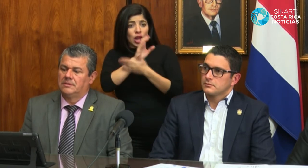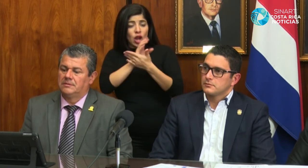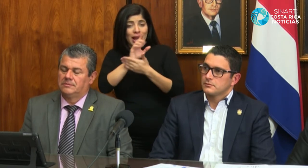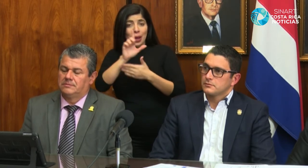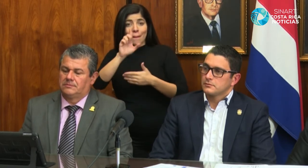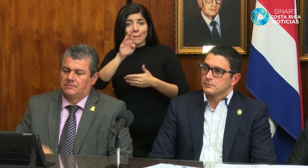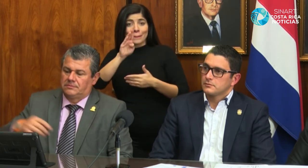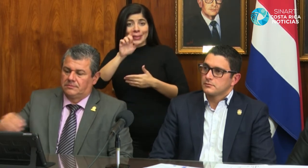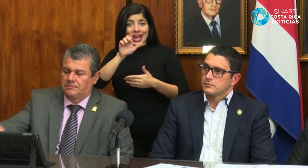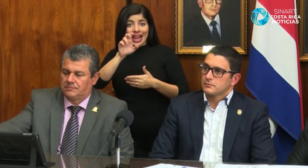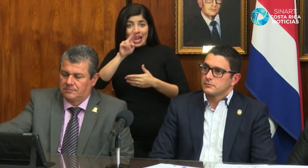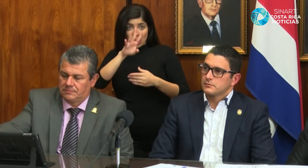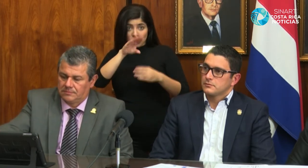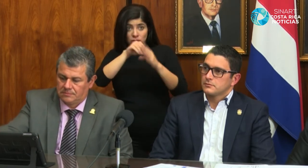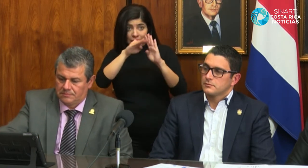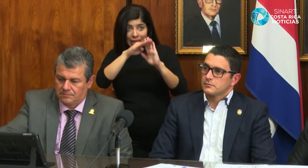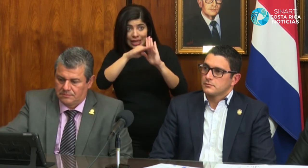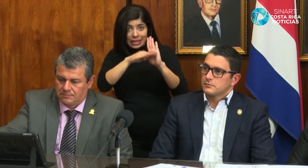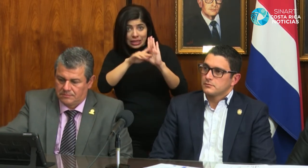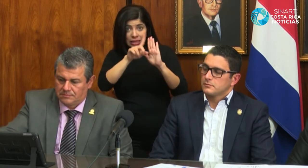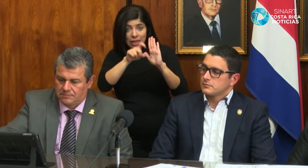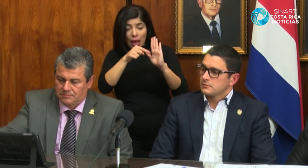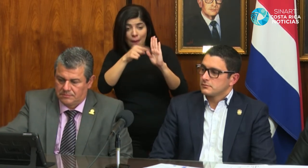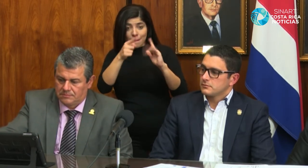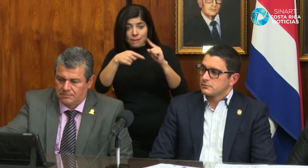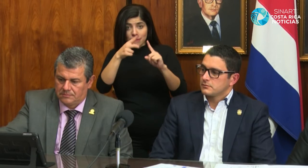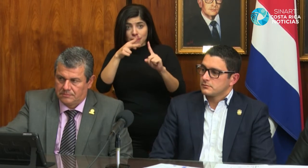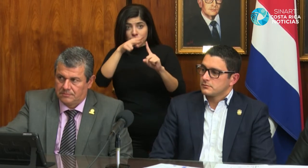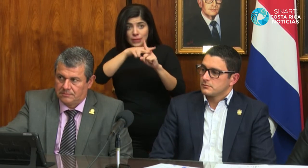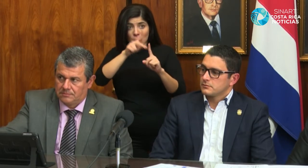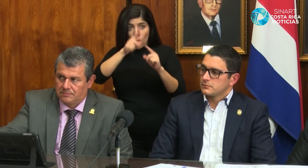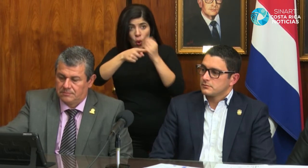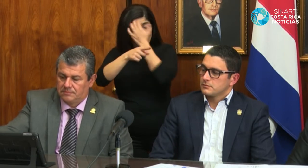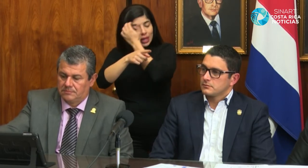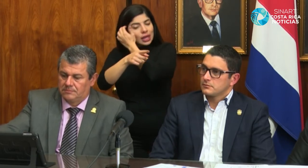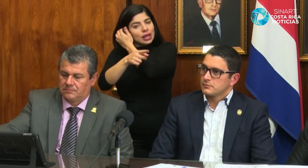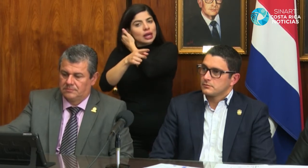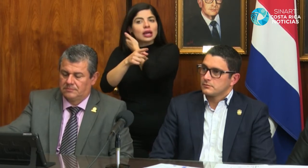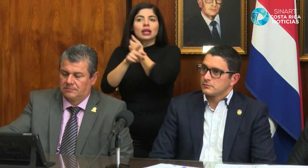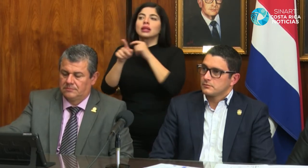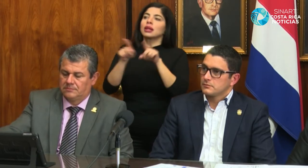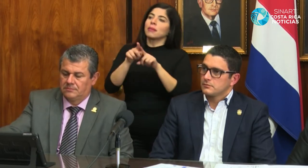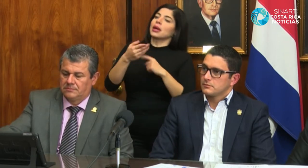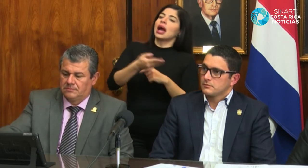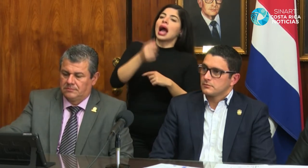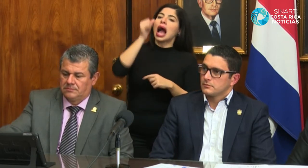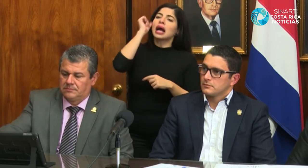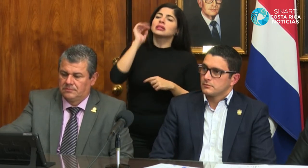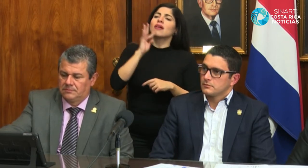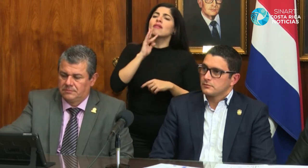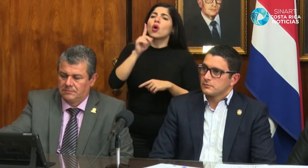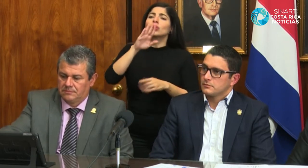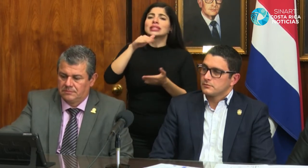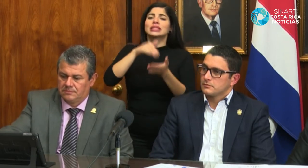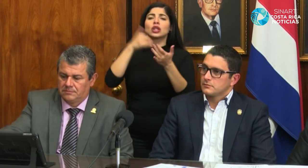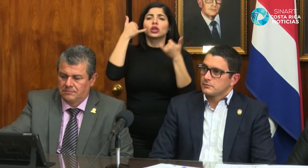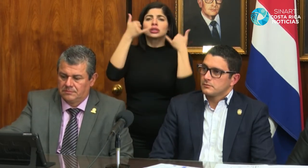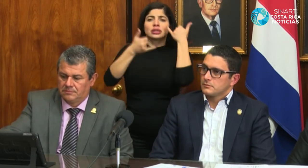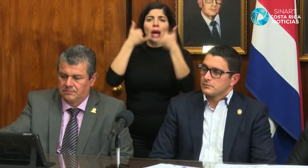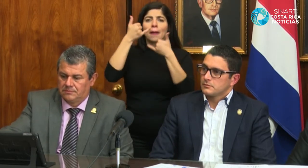justamente de los centros educativos a los cuales se va a aplicar esta orden. Y también el doctor ayer hablaba de un centro de llamadas que se iba a